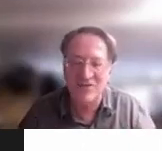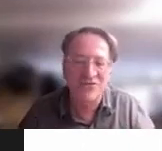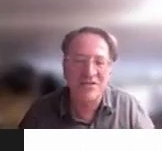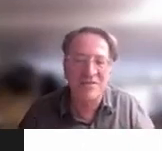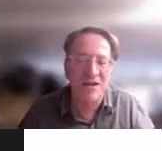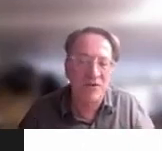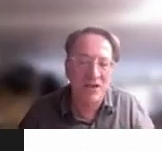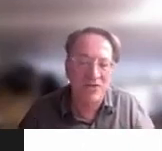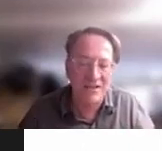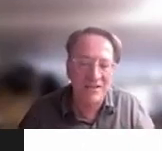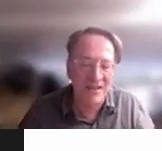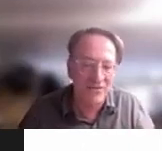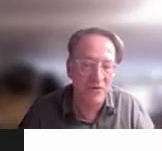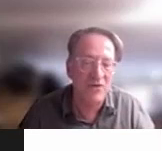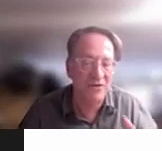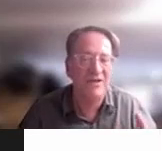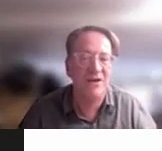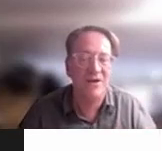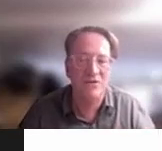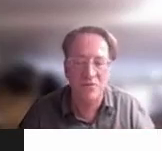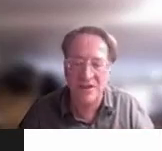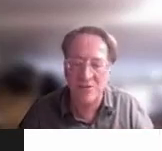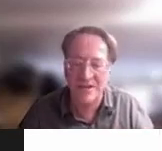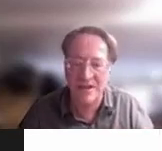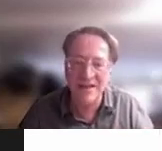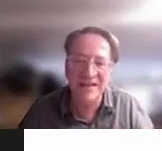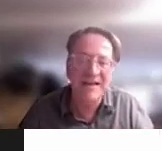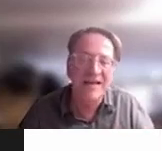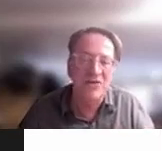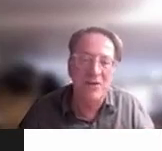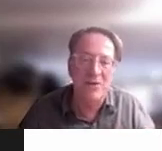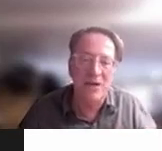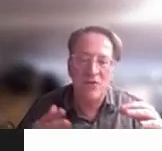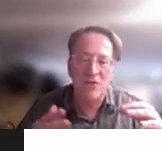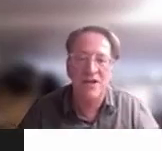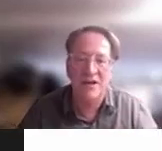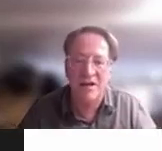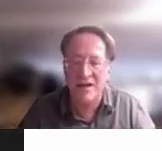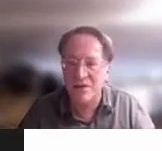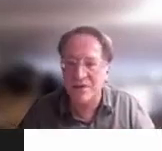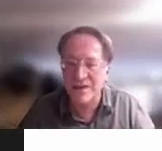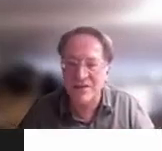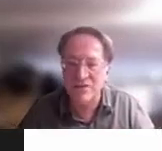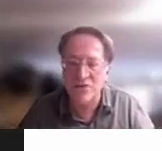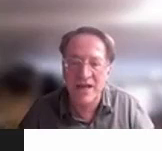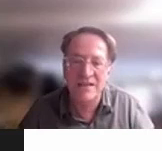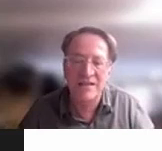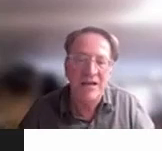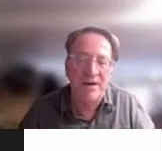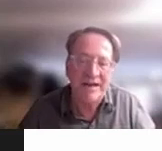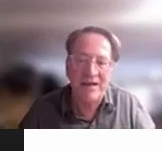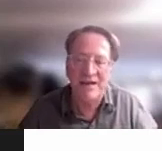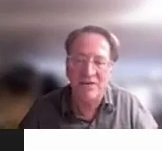esta foto ustedes ven el proyecto Tesis, que es un proyecto que les hablaremos un poquitico más adelante, donde vinculamos a las universidades